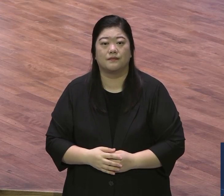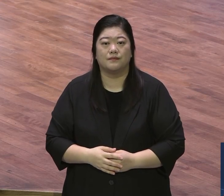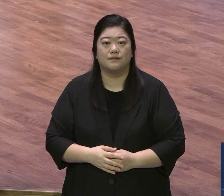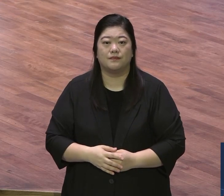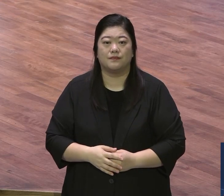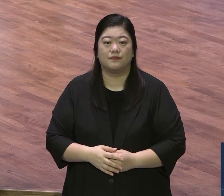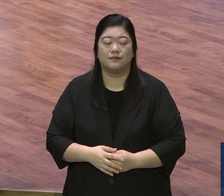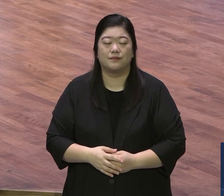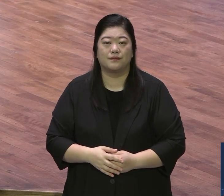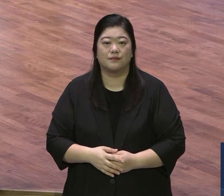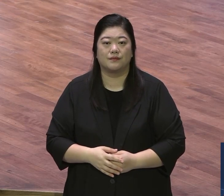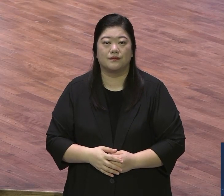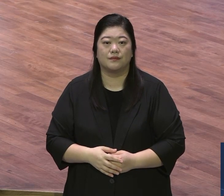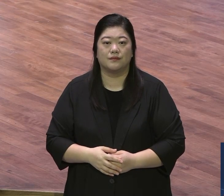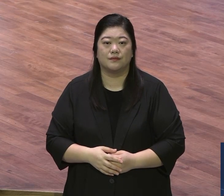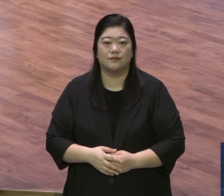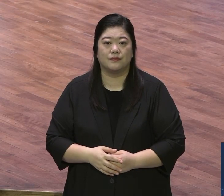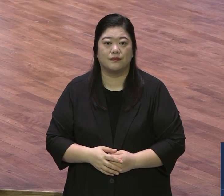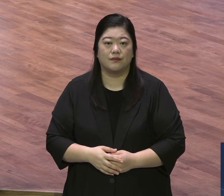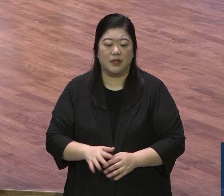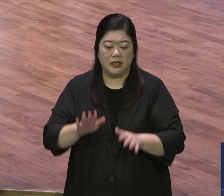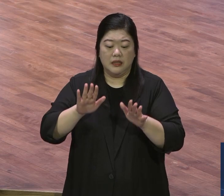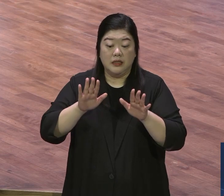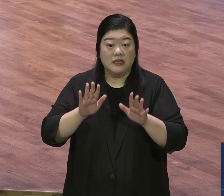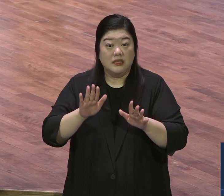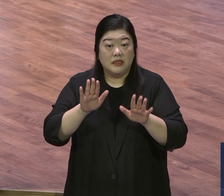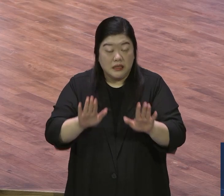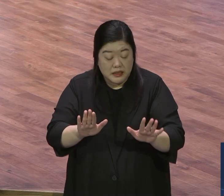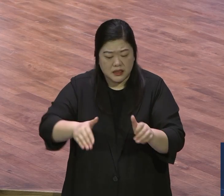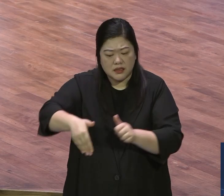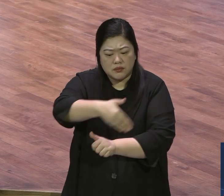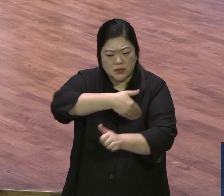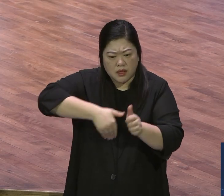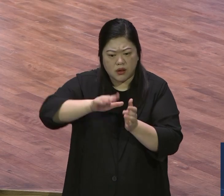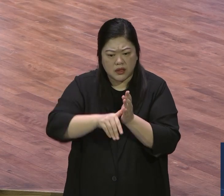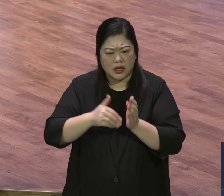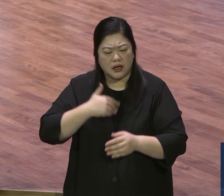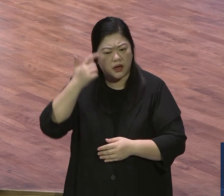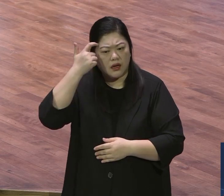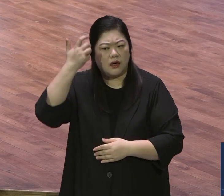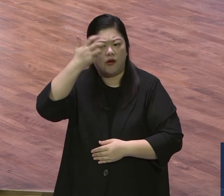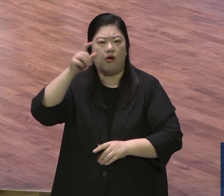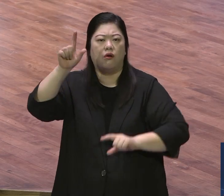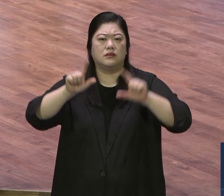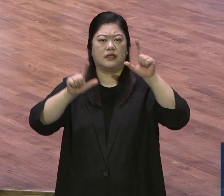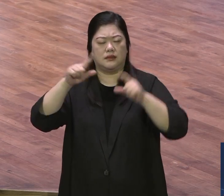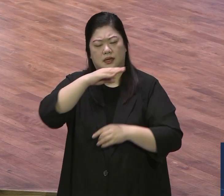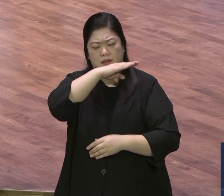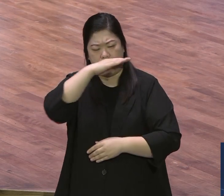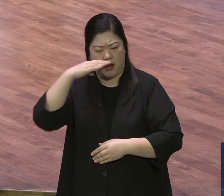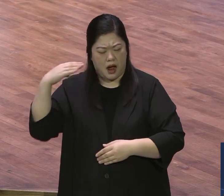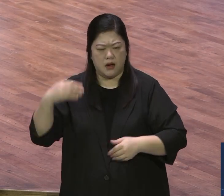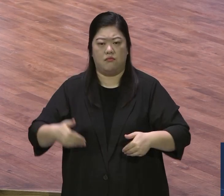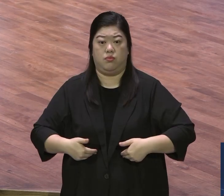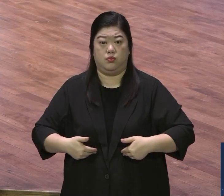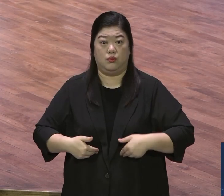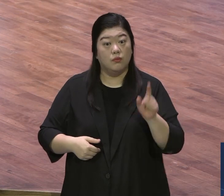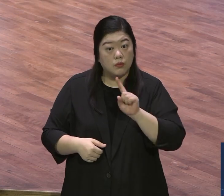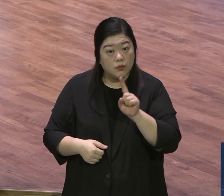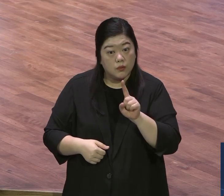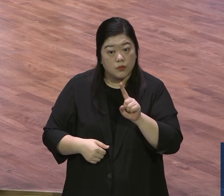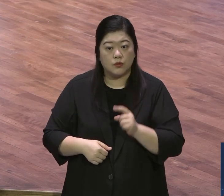시대적 상황 속에서 우리가 정말로 가지고 있어야 될 영적 모습이 뭐냐. 그것이 바로 오늘 제목입니다.